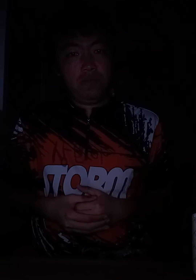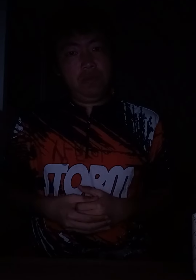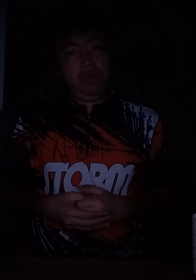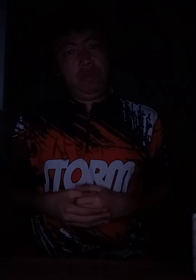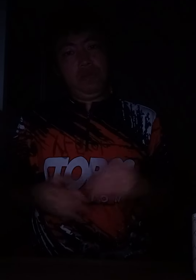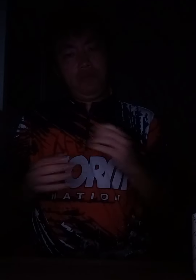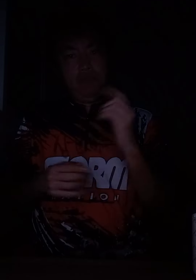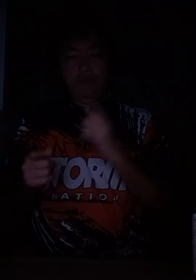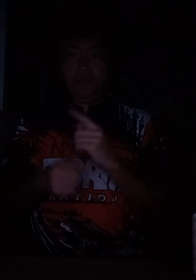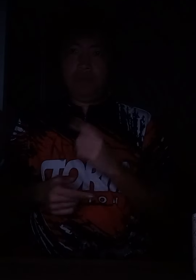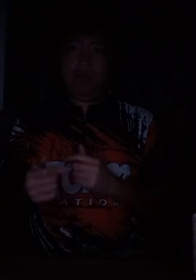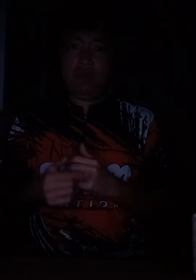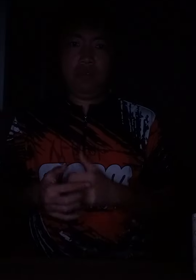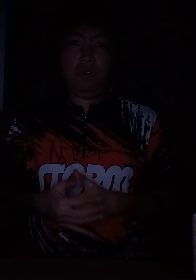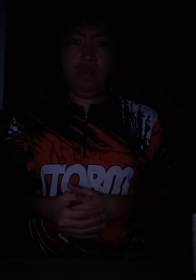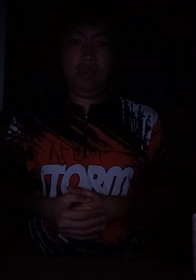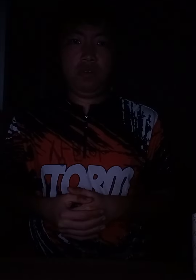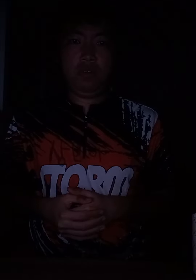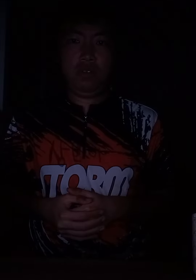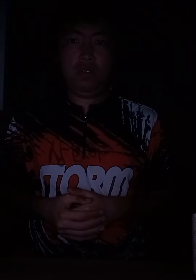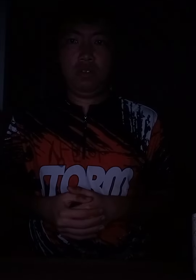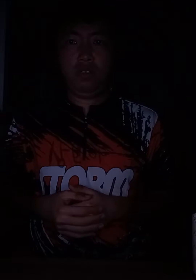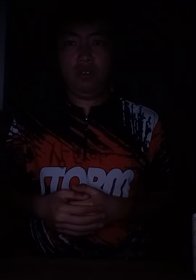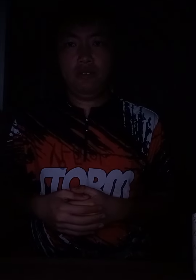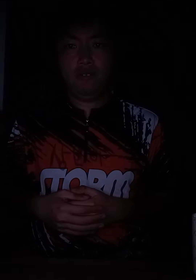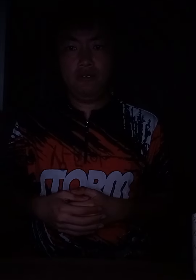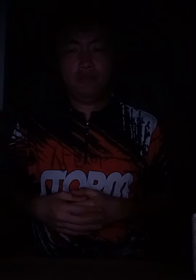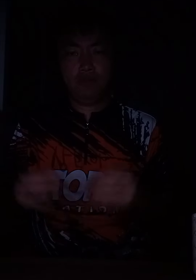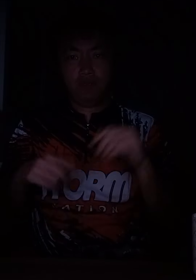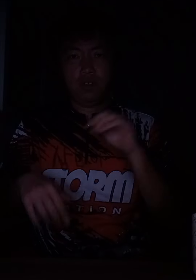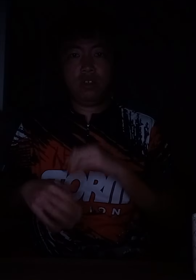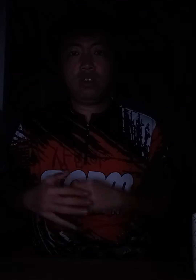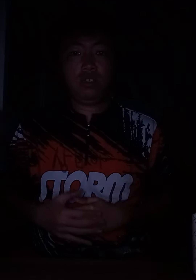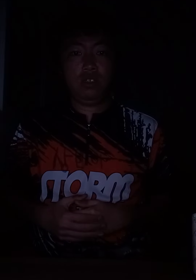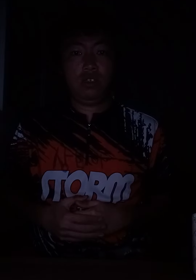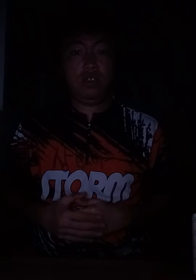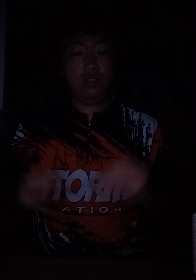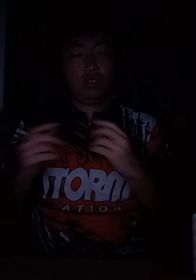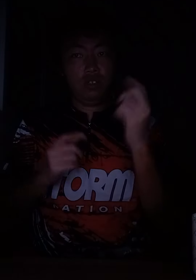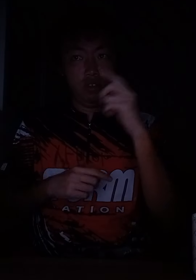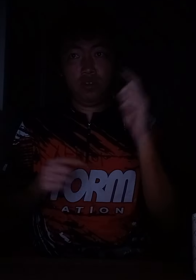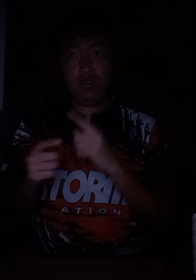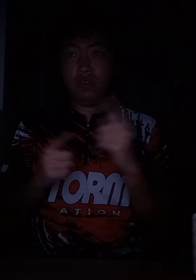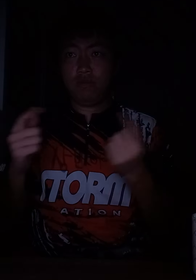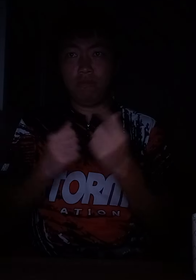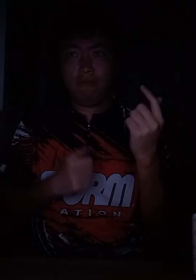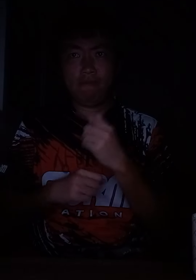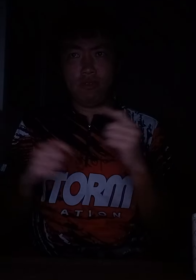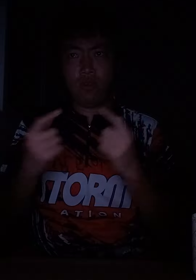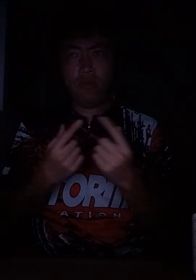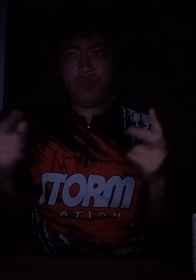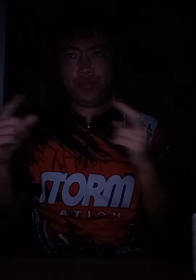주인이 경찰을 불렀습니다. 경찰이 오기 전 남성이 밖으로 나가려 하자 이를 막으려는 과정에서